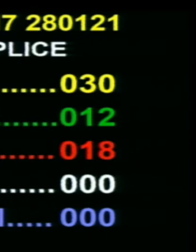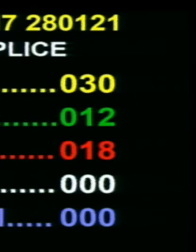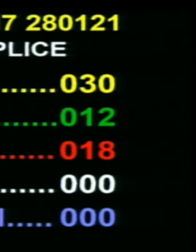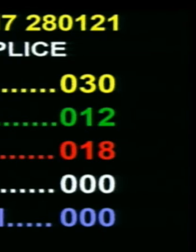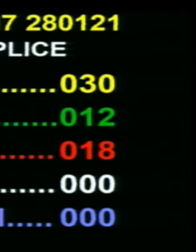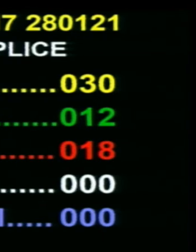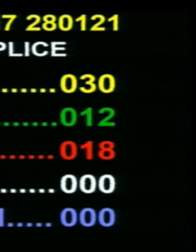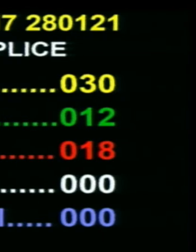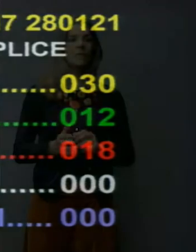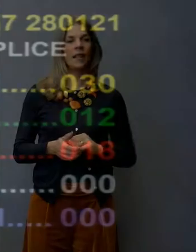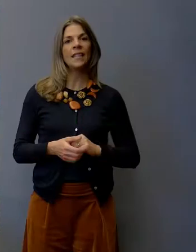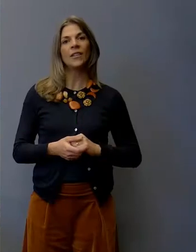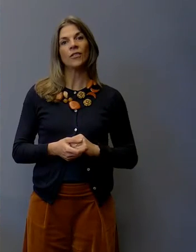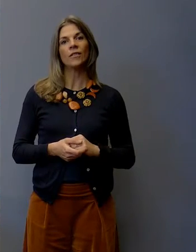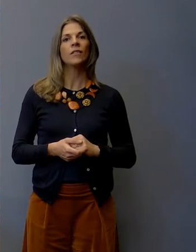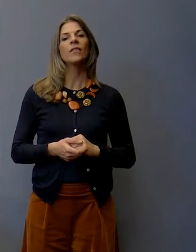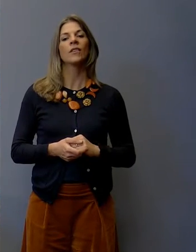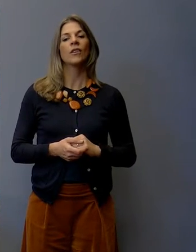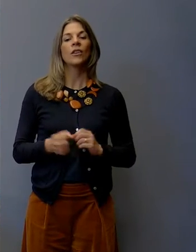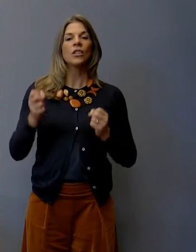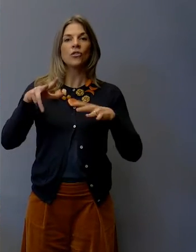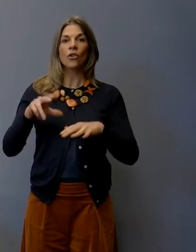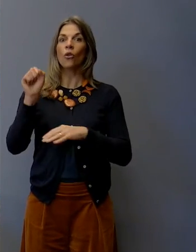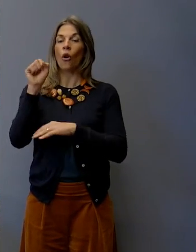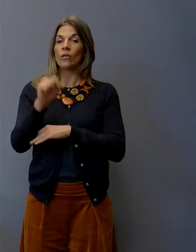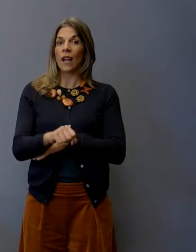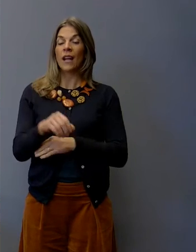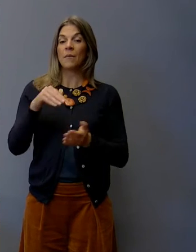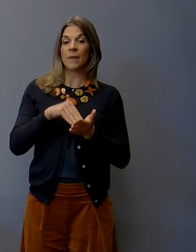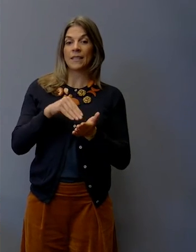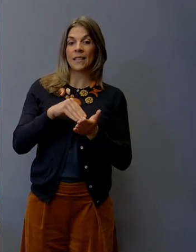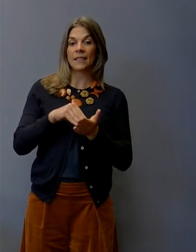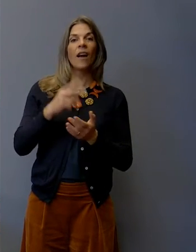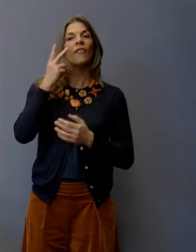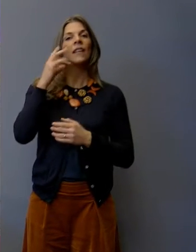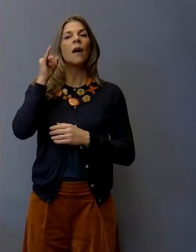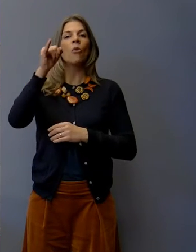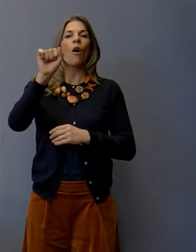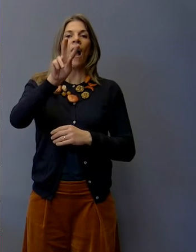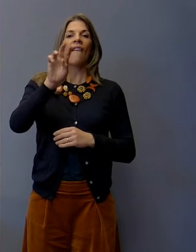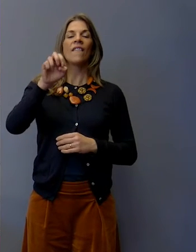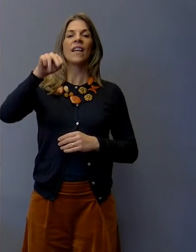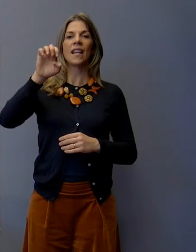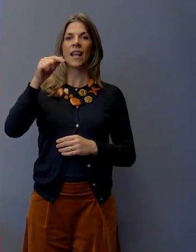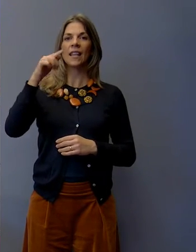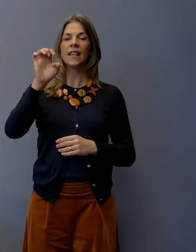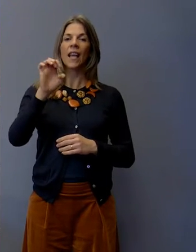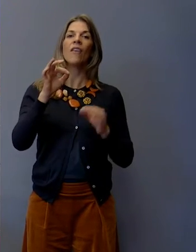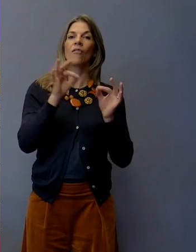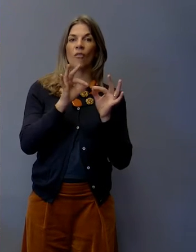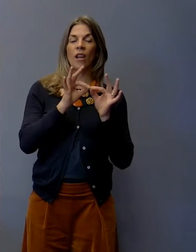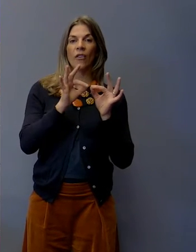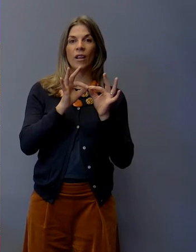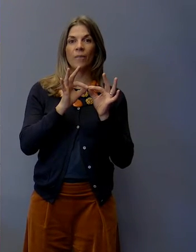12 voti favorevoli e 18 contrari in presenza consiglieri avvenente favorevole